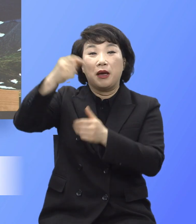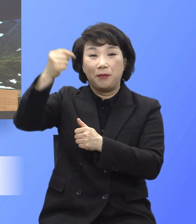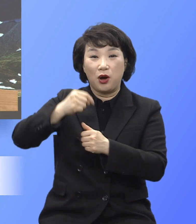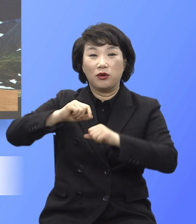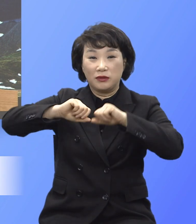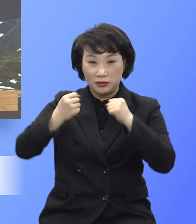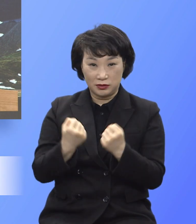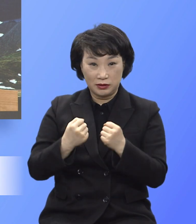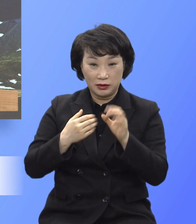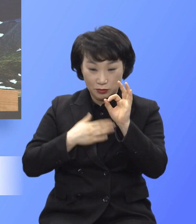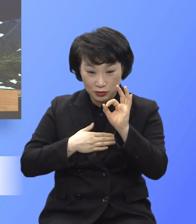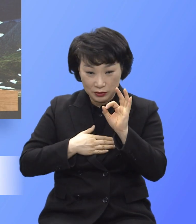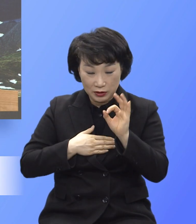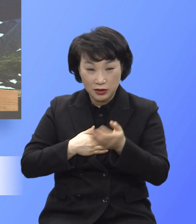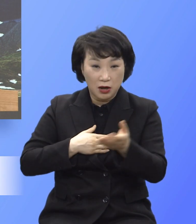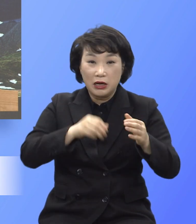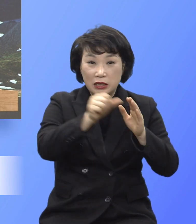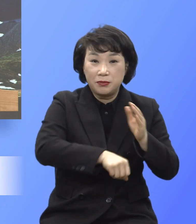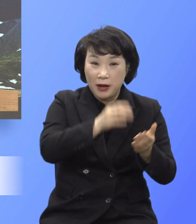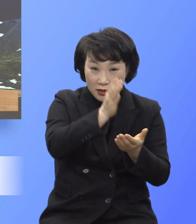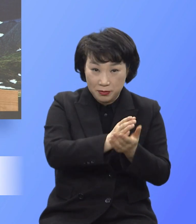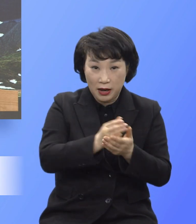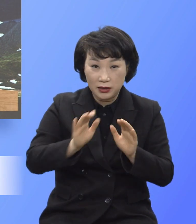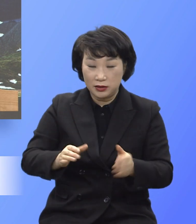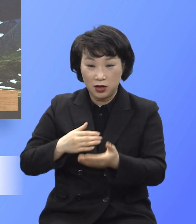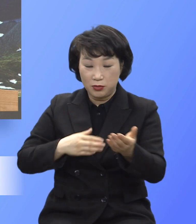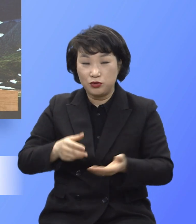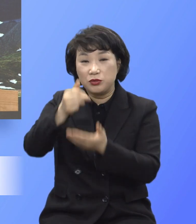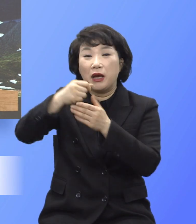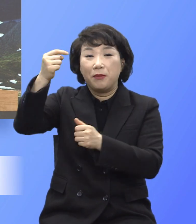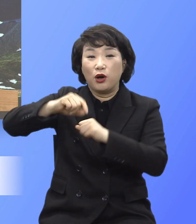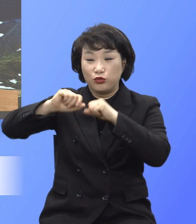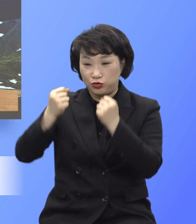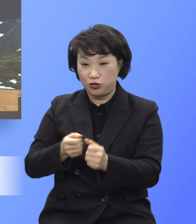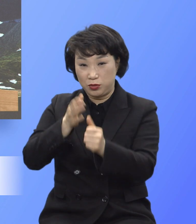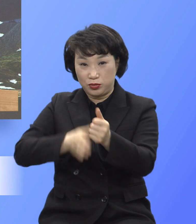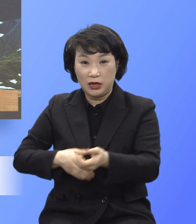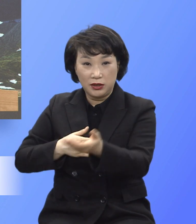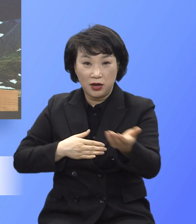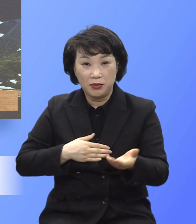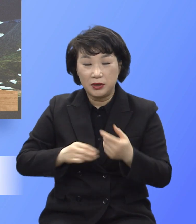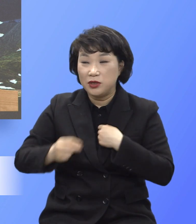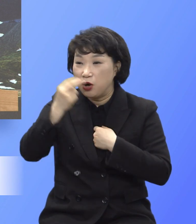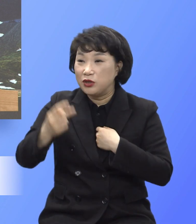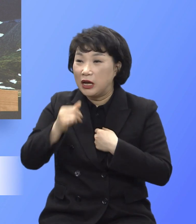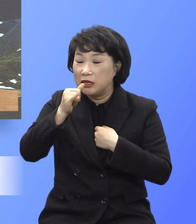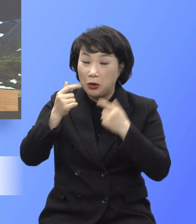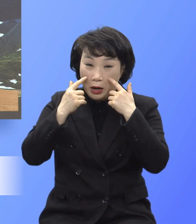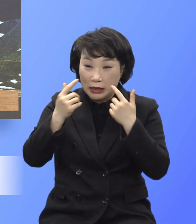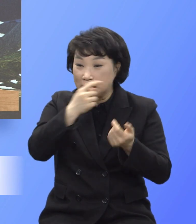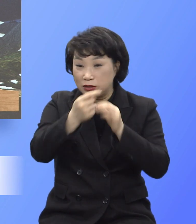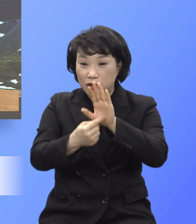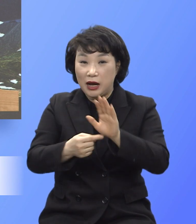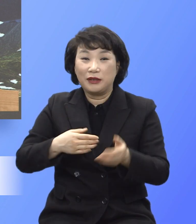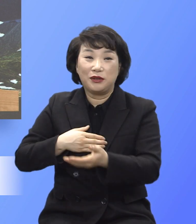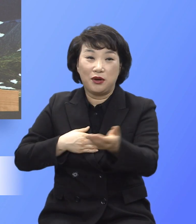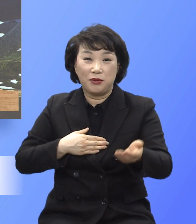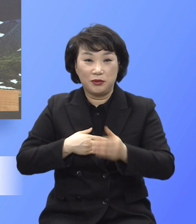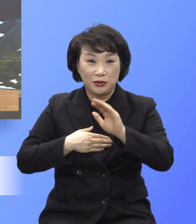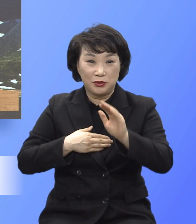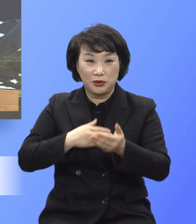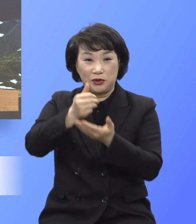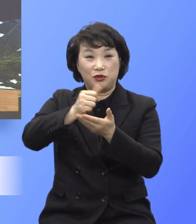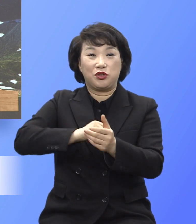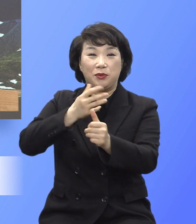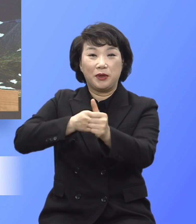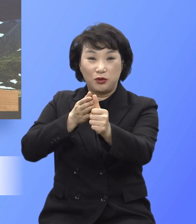명령의 실패자가 되지 말기 바라며 명령의 순종자가 되어 영생이 있음을 확증하는 여러분 되기를